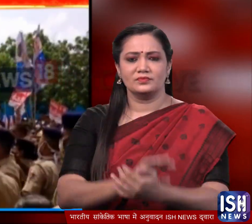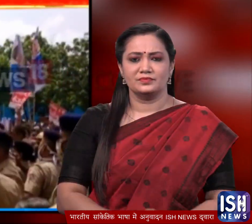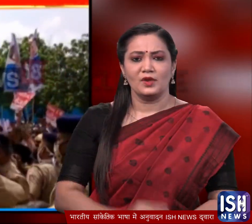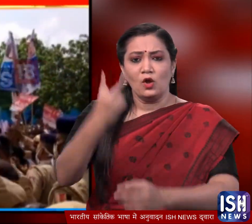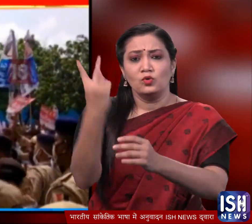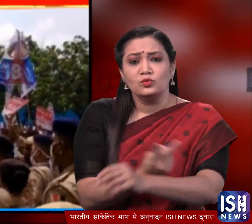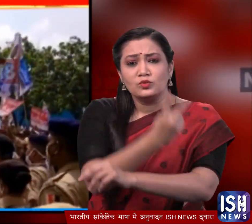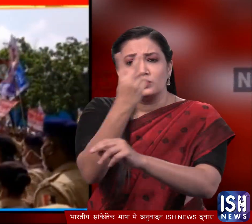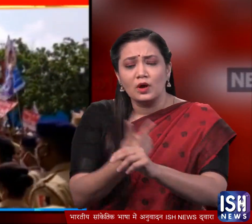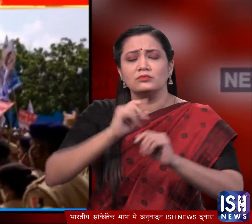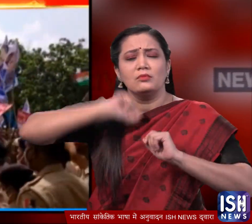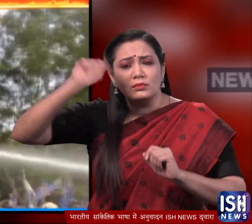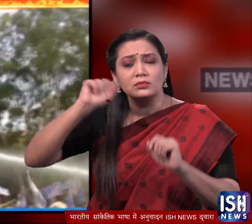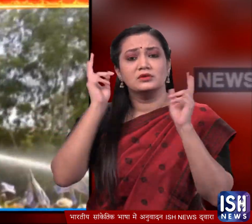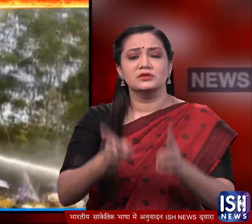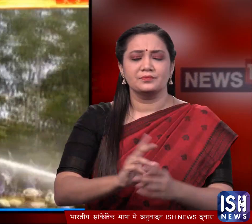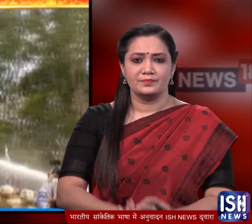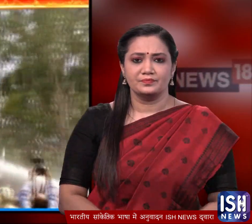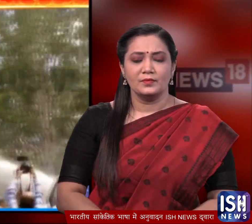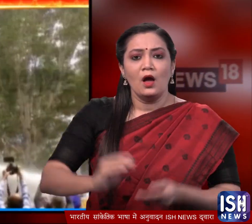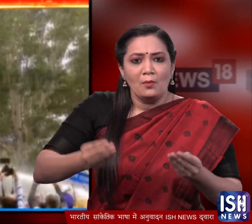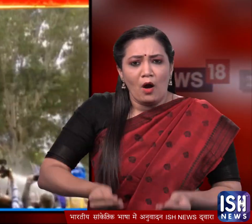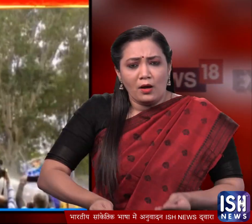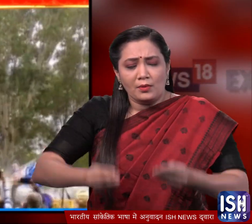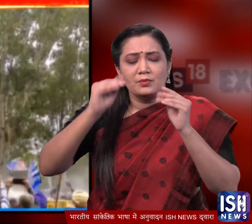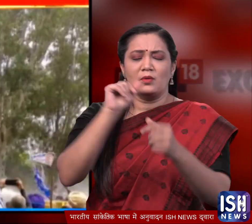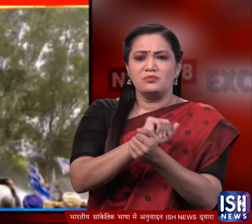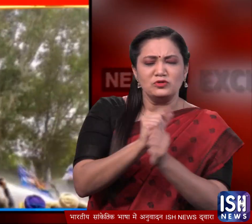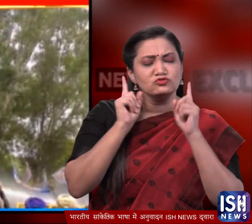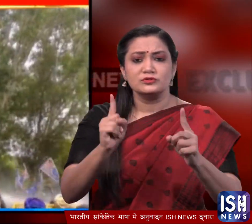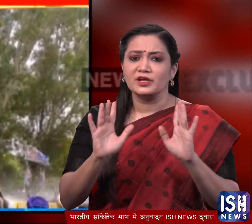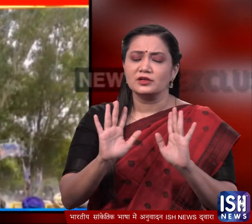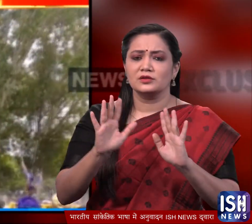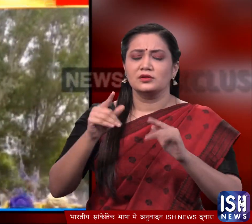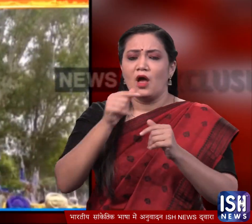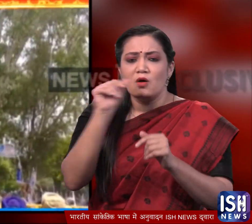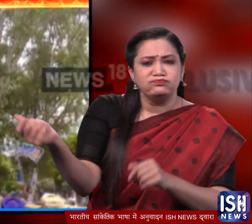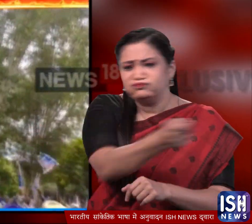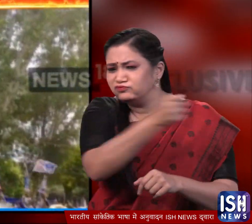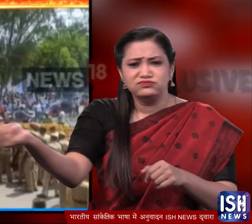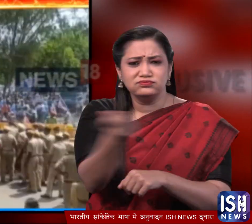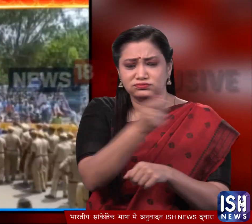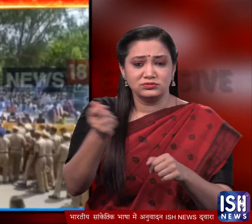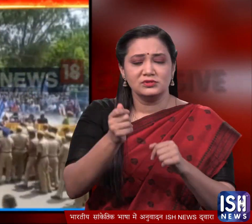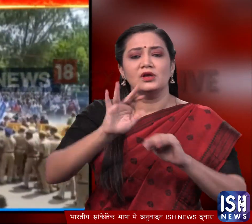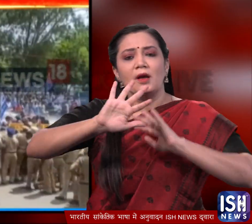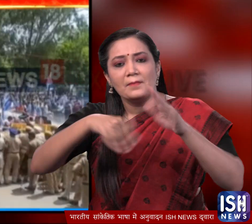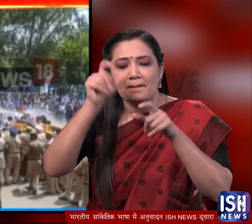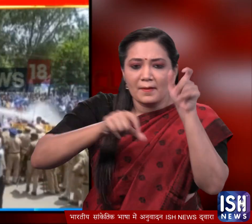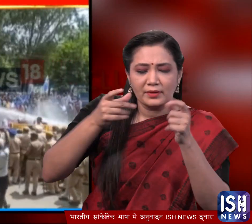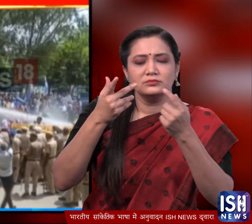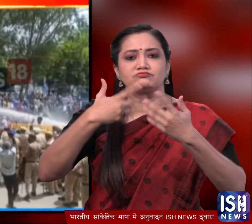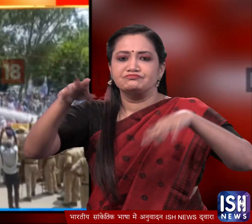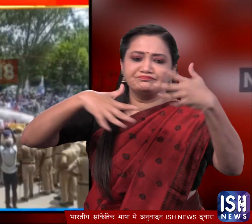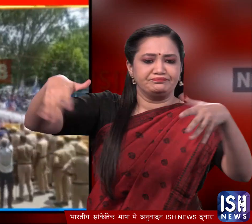करीब 2 घंटे तक यूं ही हंगामा होता रहा। बवाल बढ़ा तो पुलिस ने सख्ती करने की ठानी और उन पर पानी की बौछार कर दी, जिसके बाद प्रदर्शन